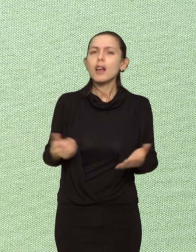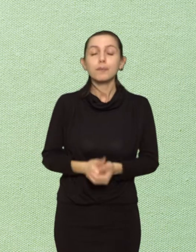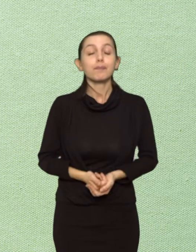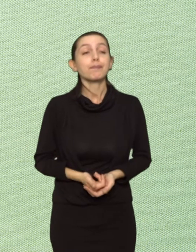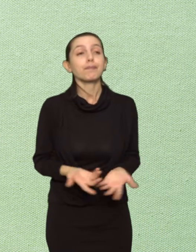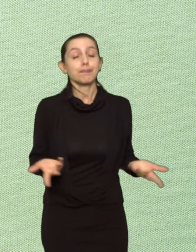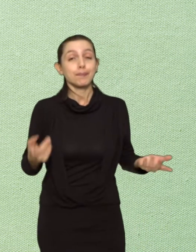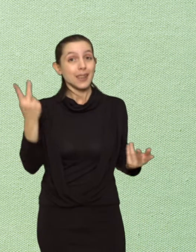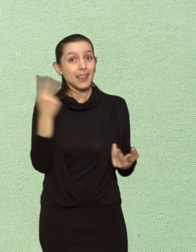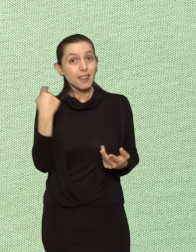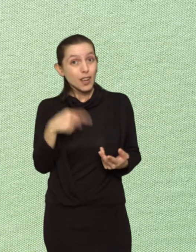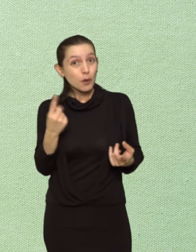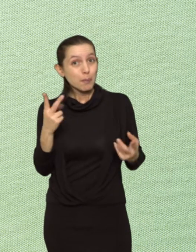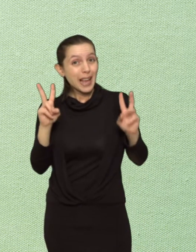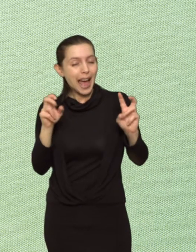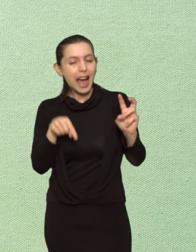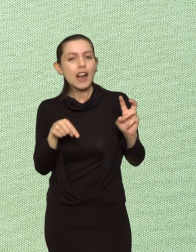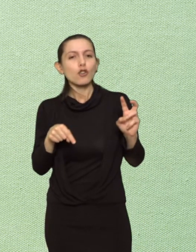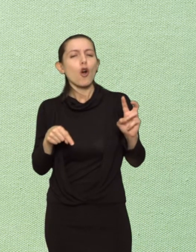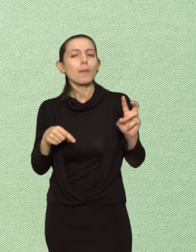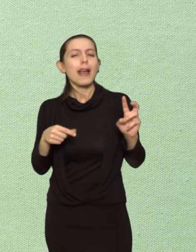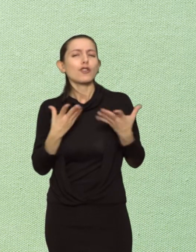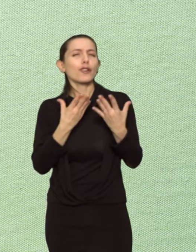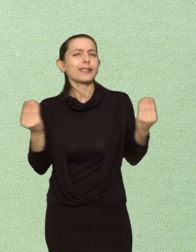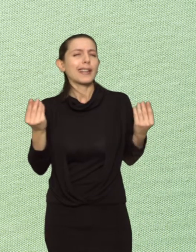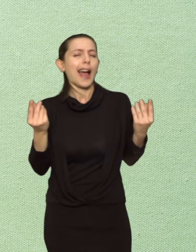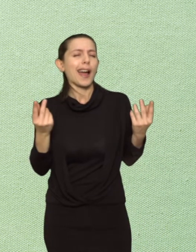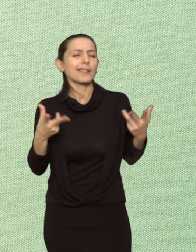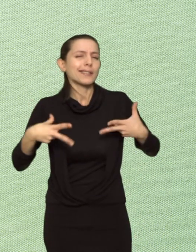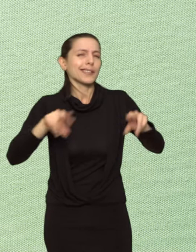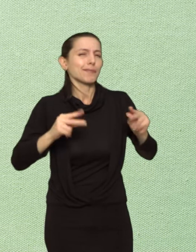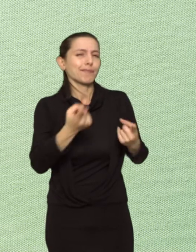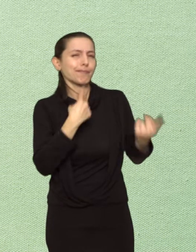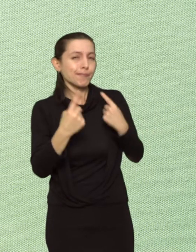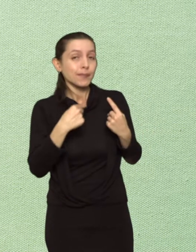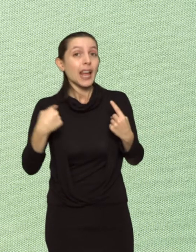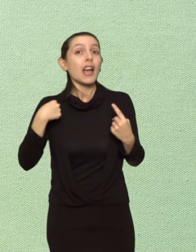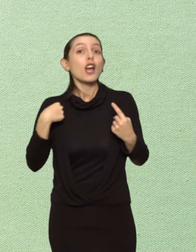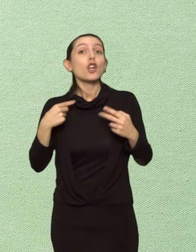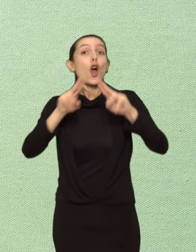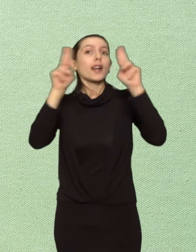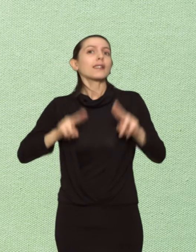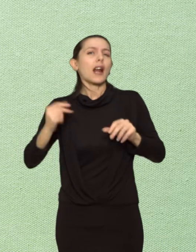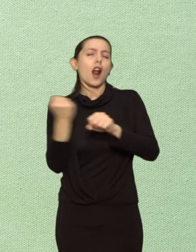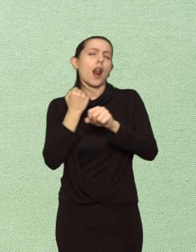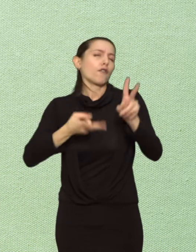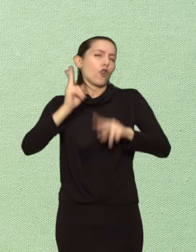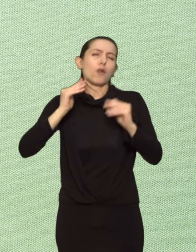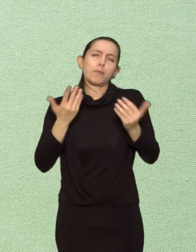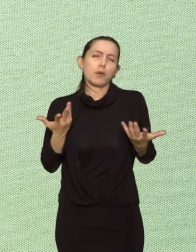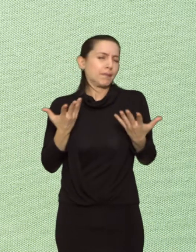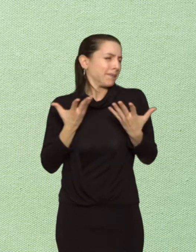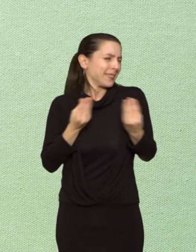Allora, è un tema che viene spesso sollevato. Io lavoro molto a livello internazionale e so